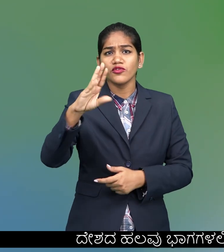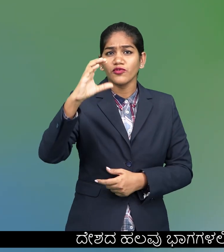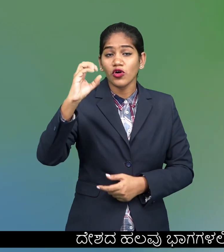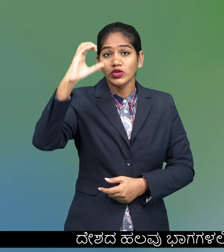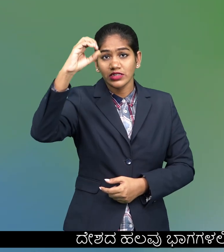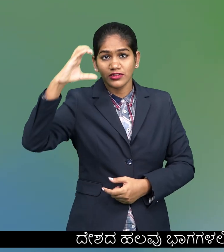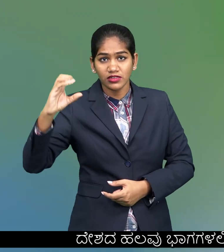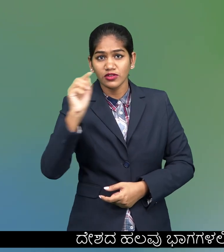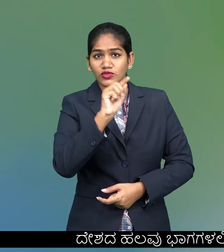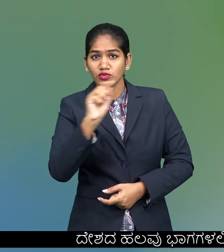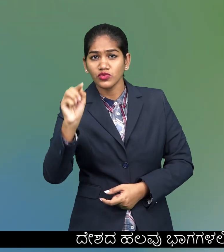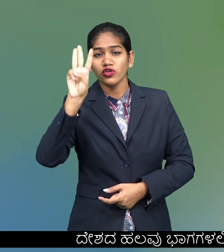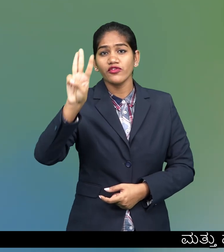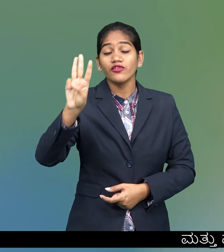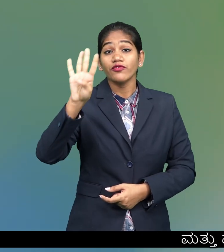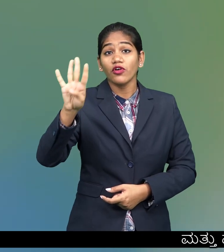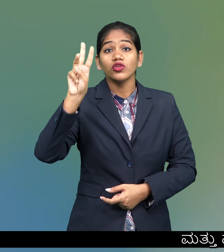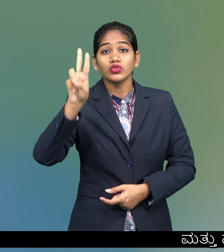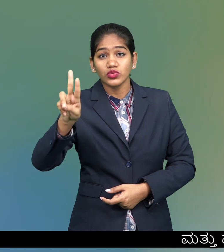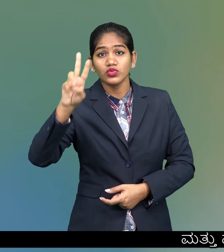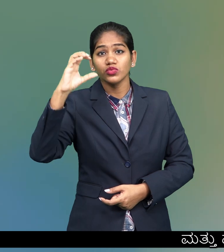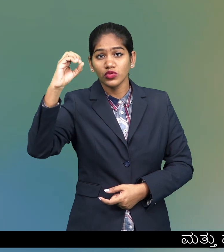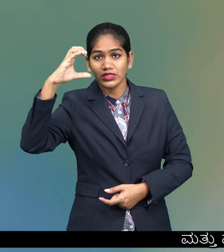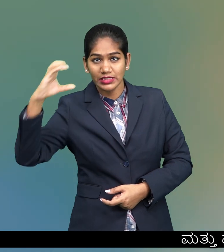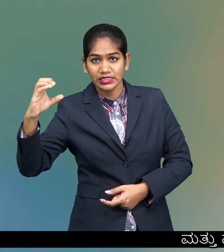ವಿಶೇಷವಾಗಿ ವಾಯುವ್ಯ ಬಯಲು ಮತ್ತು ಮಧ್ಯ ಭಾರತದಲ್ಲಿ.